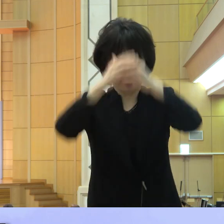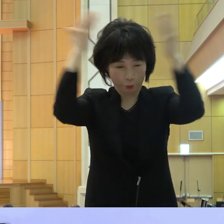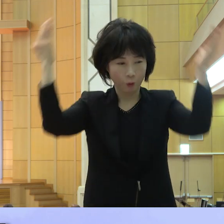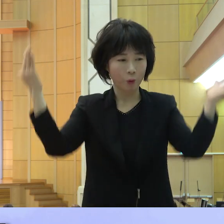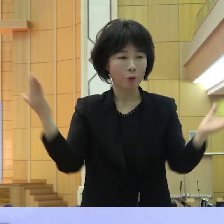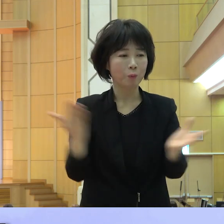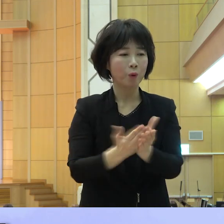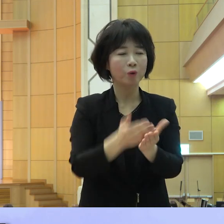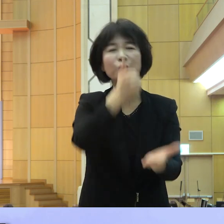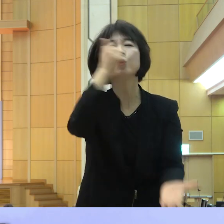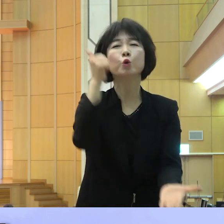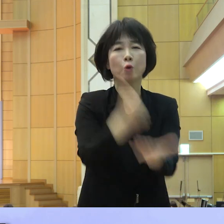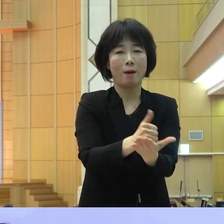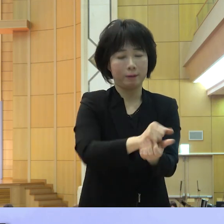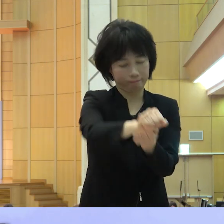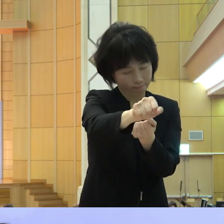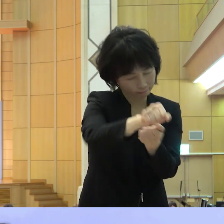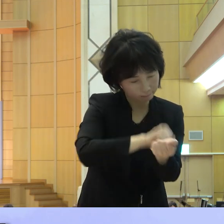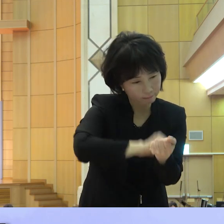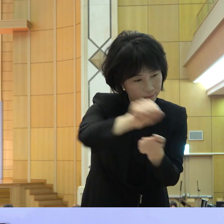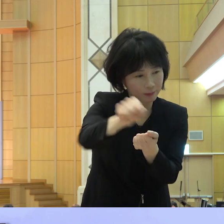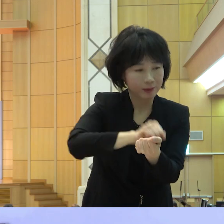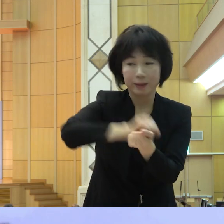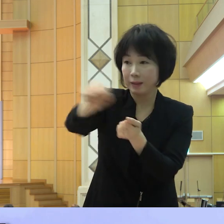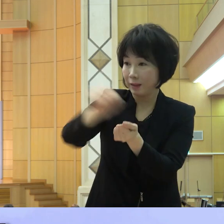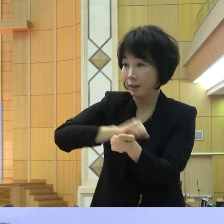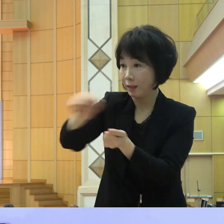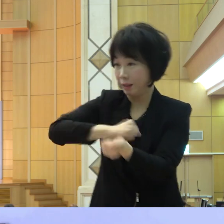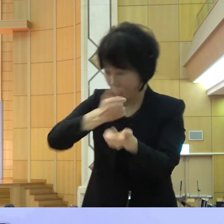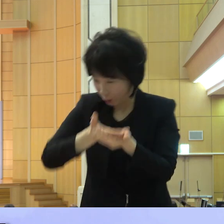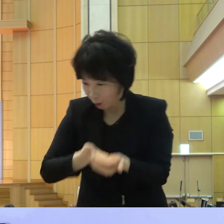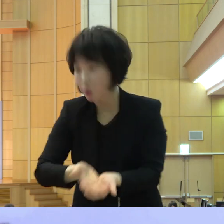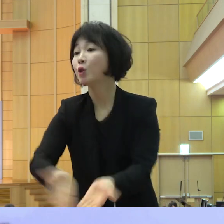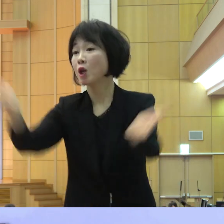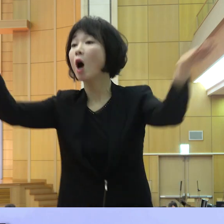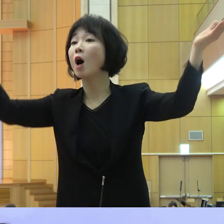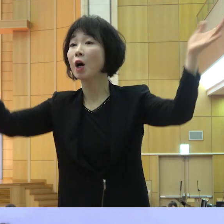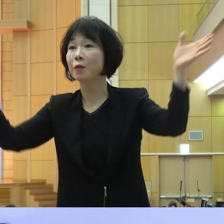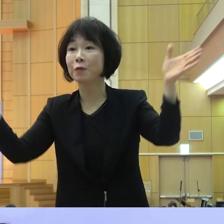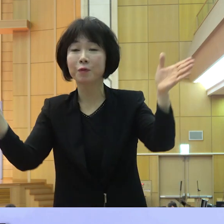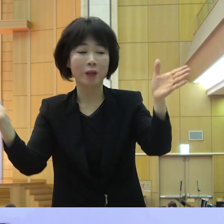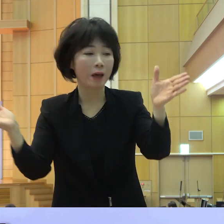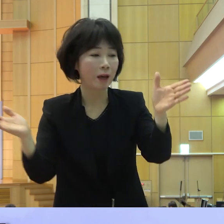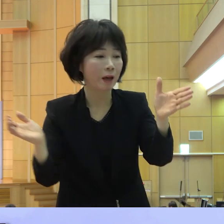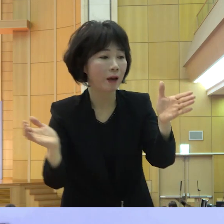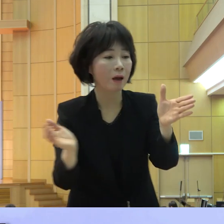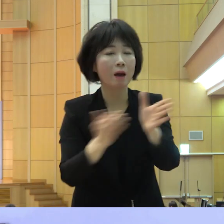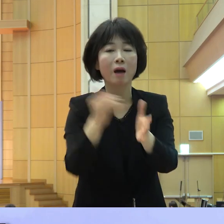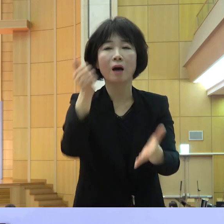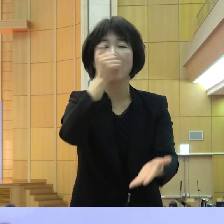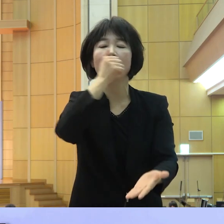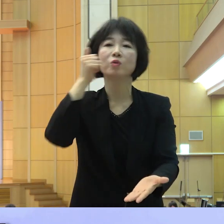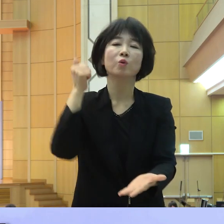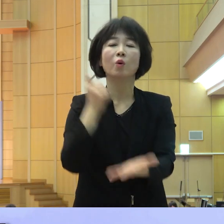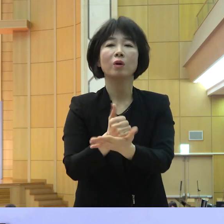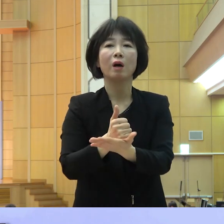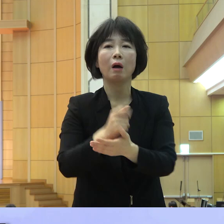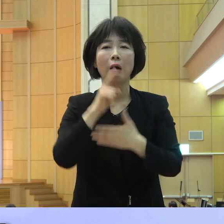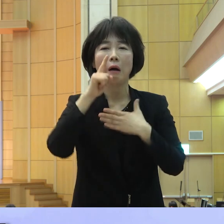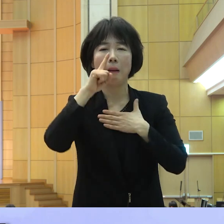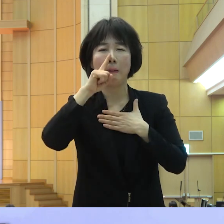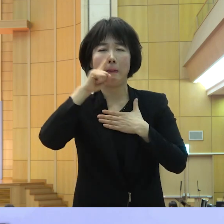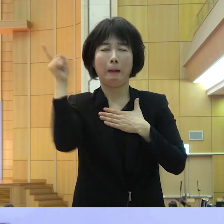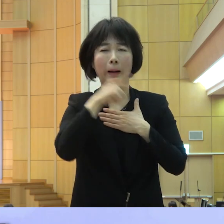보혈로 다시 쓰셨네,